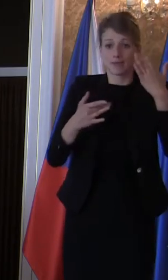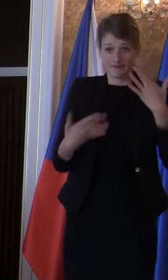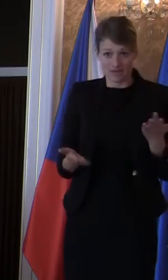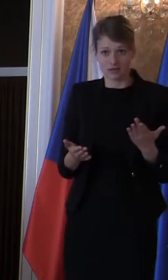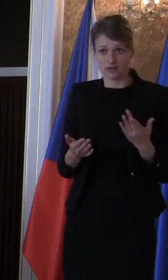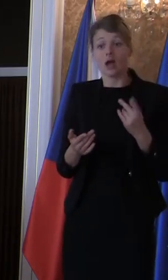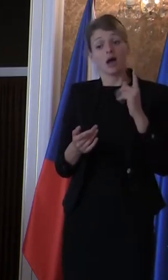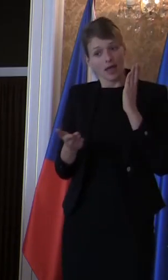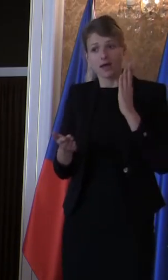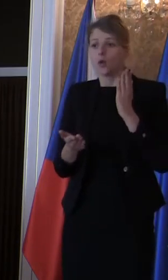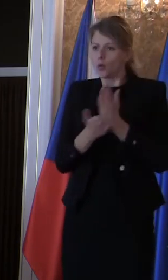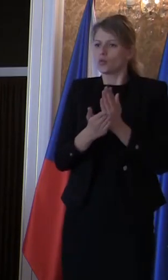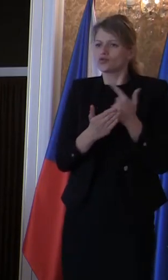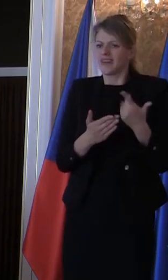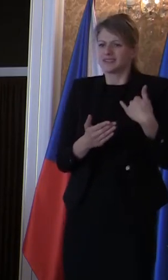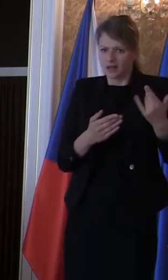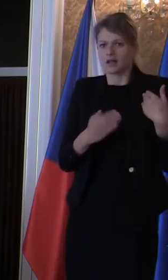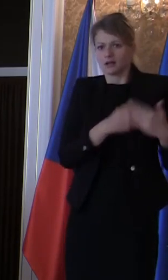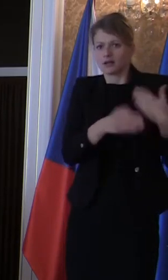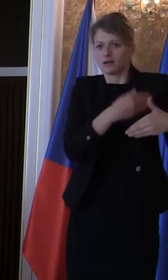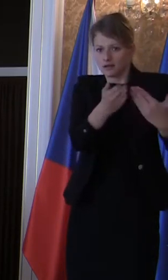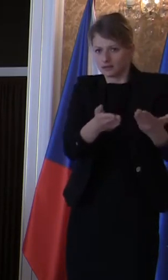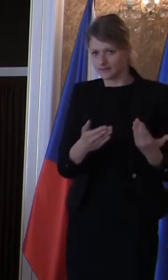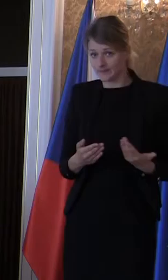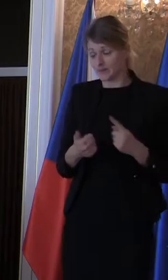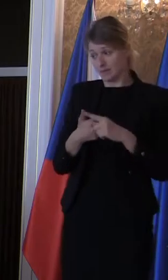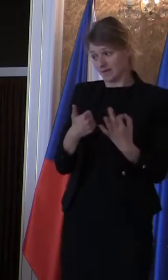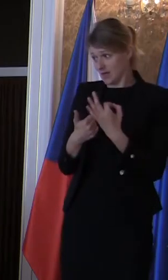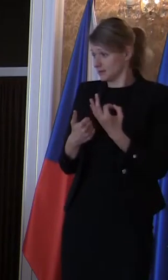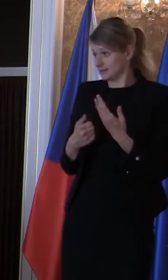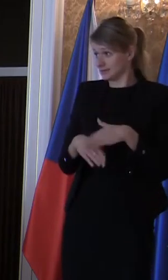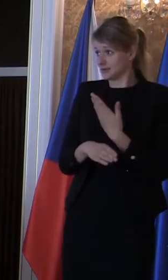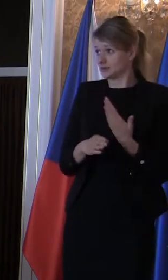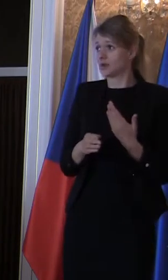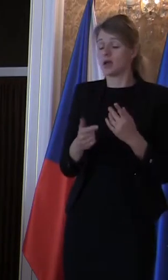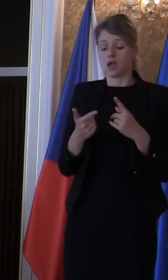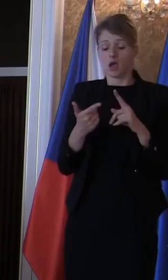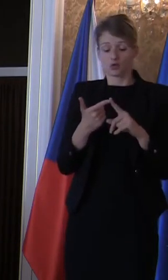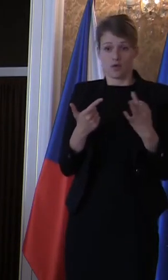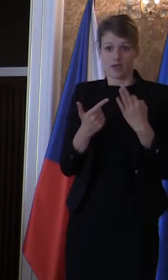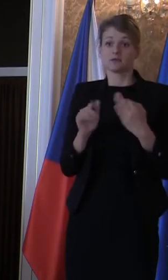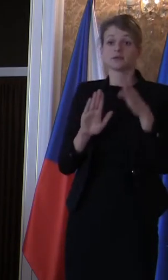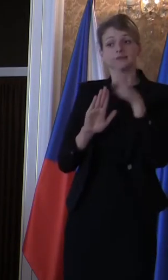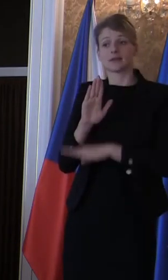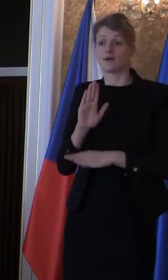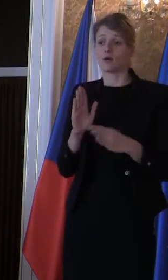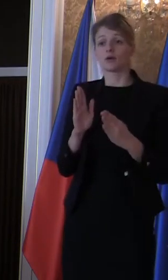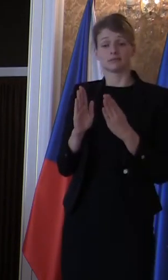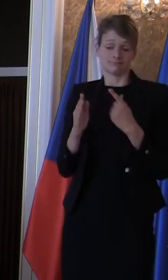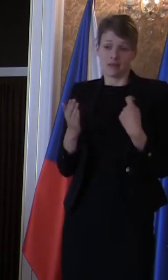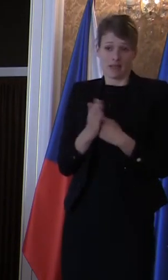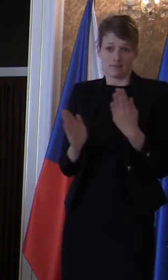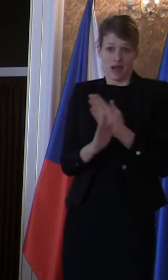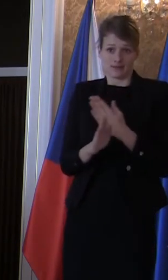první myšlenka, no a poslední zákon do této chvíle prázdná slupka. To nemyslím pejorativně, ale je to v podstatě